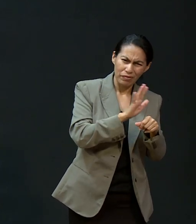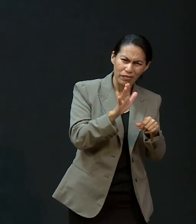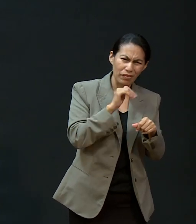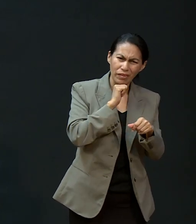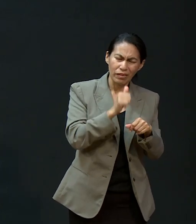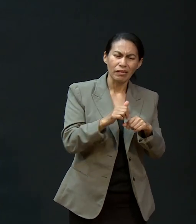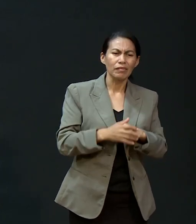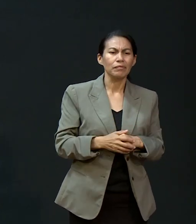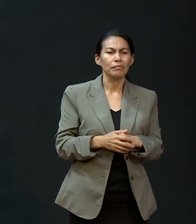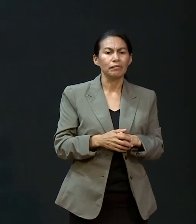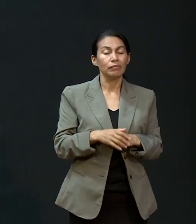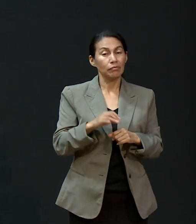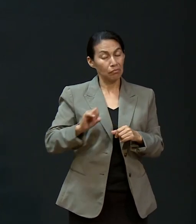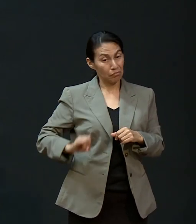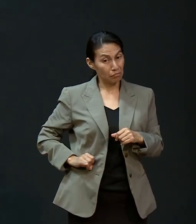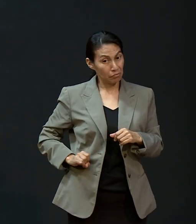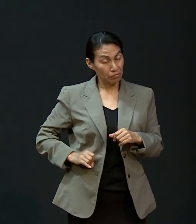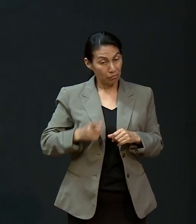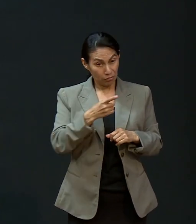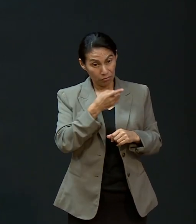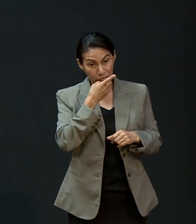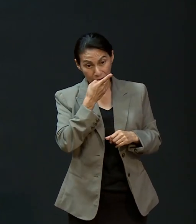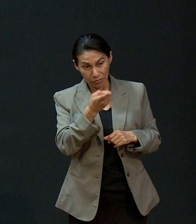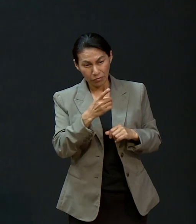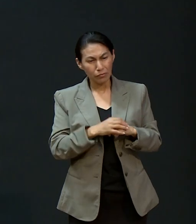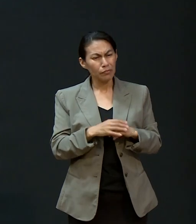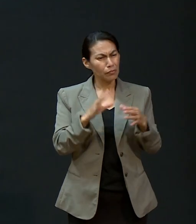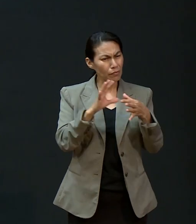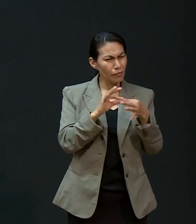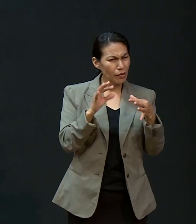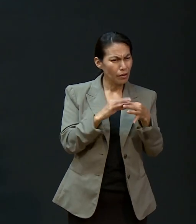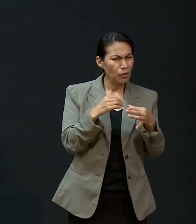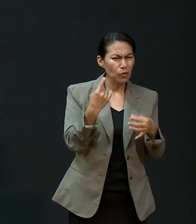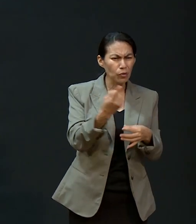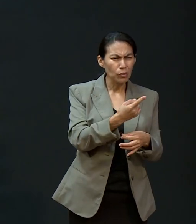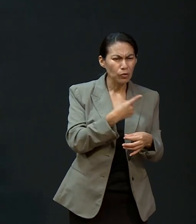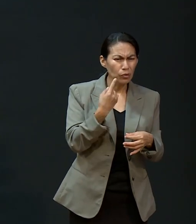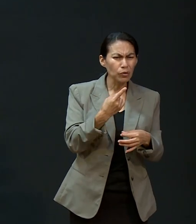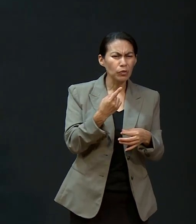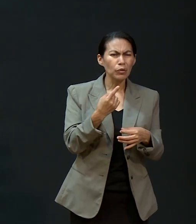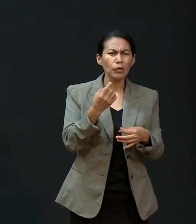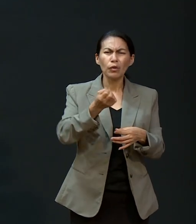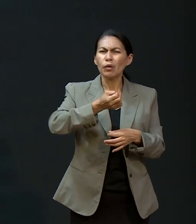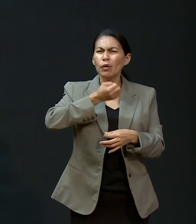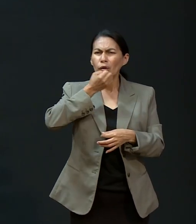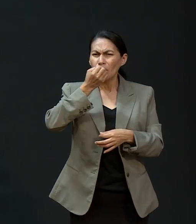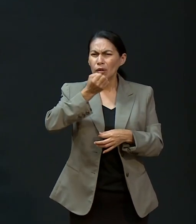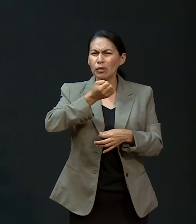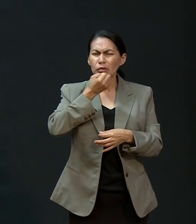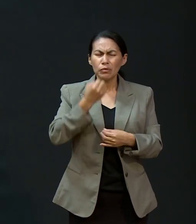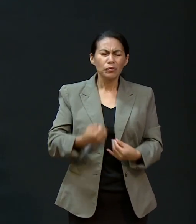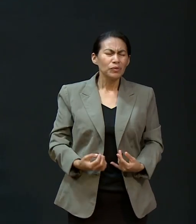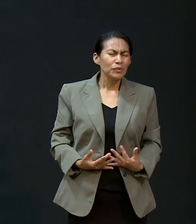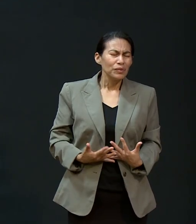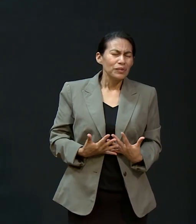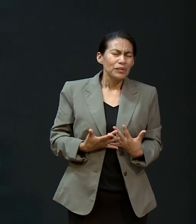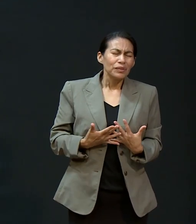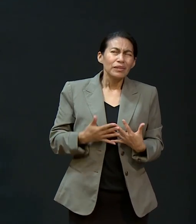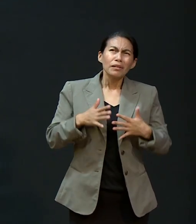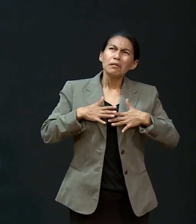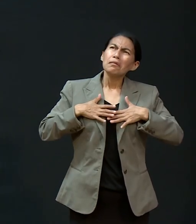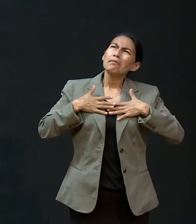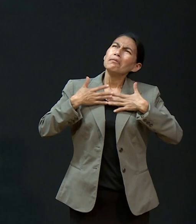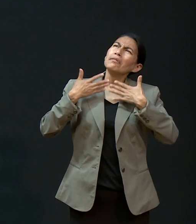nombre. Y es muy interesante lo que acabas de narrar, porque me deja ver que hay que seguir perseverando en oración